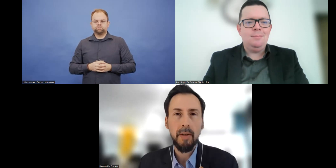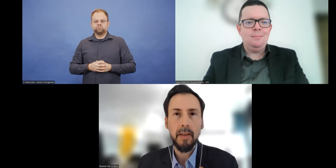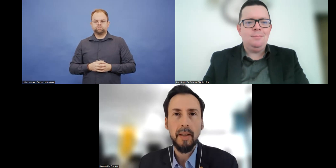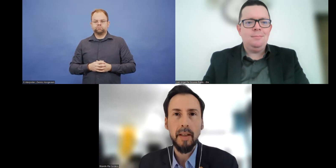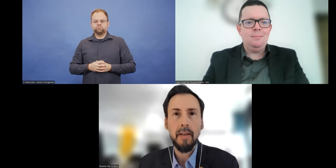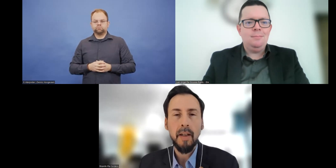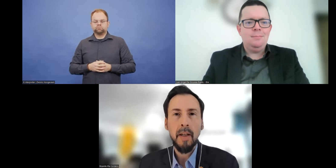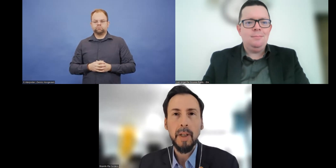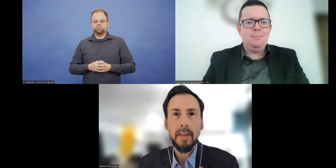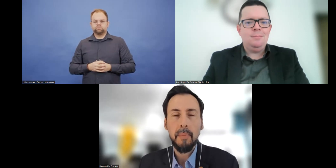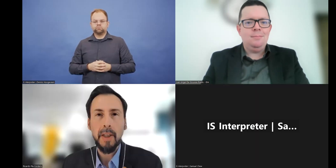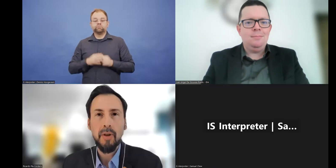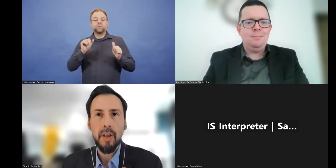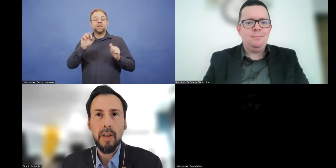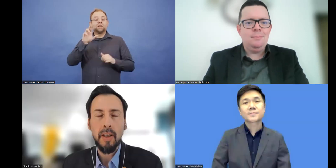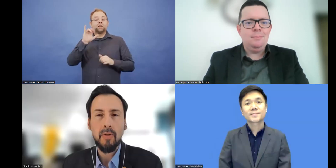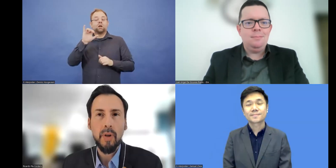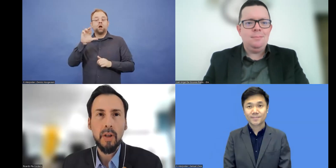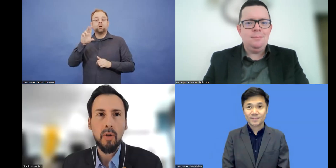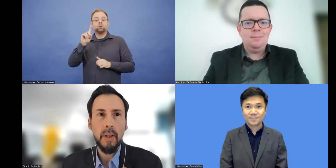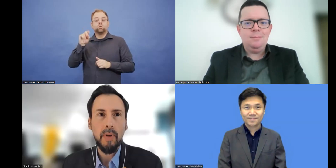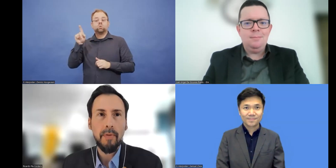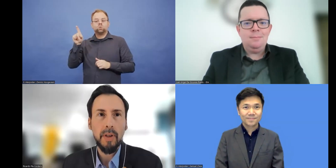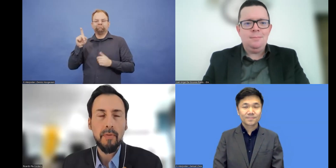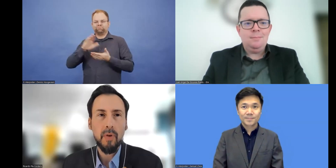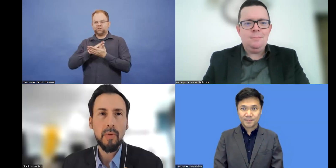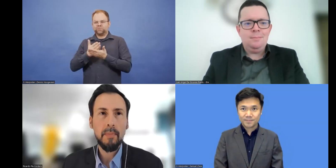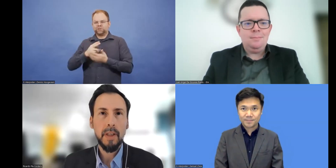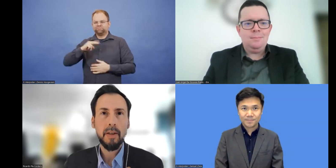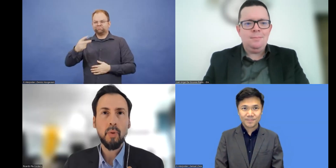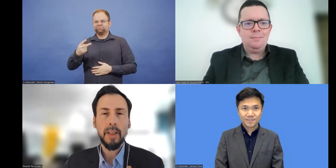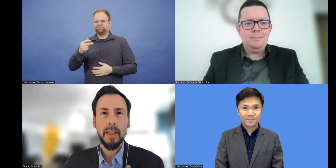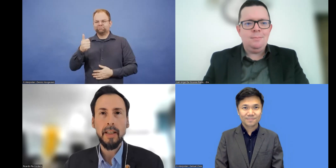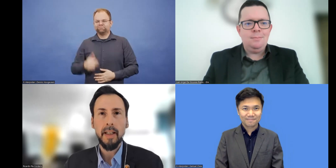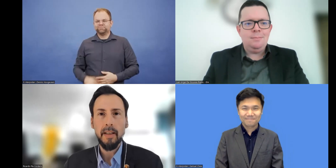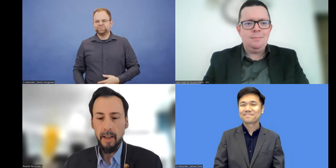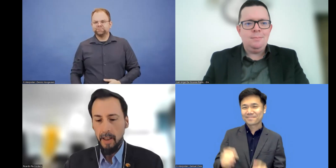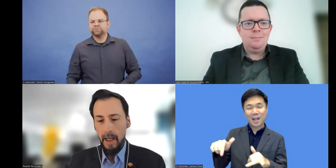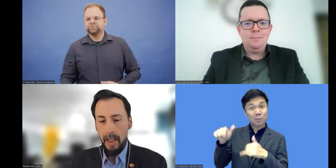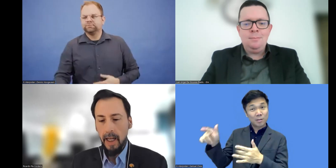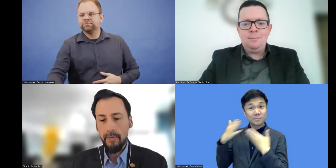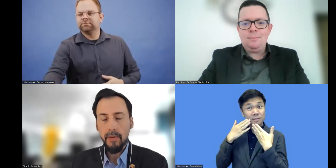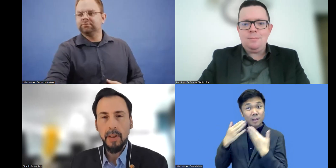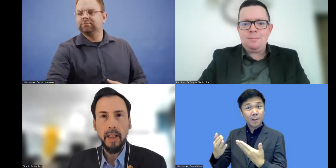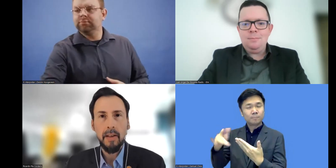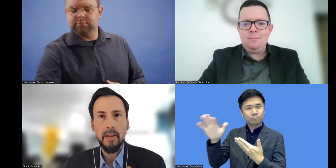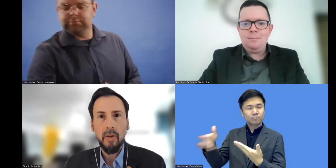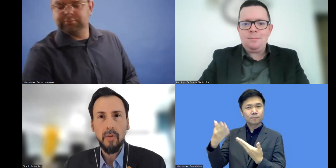Juan Ángel, por traer esta experiencia.